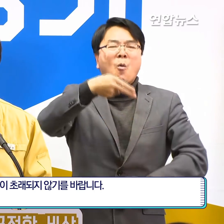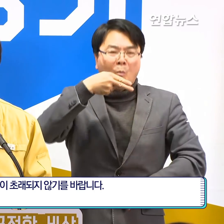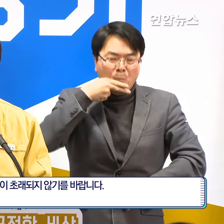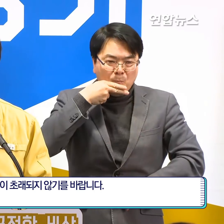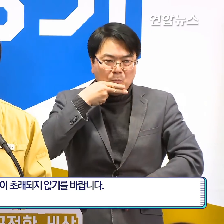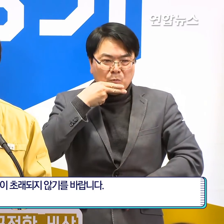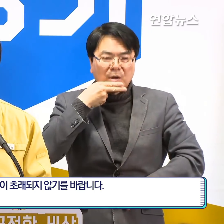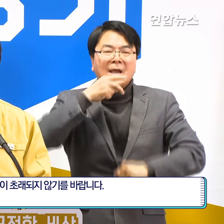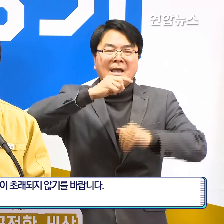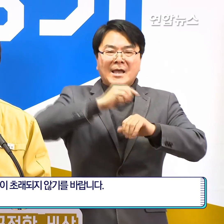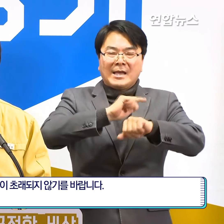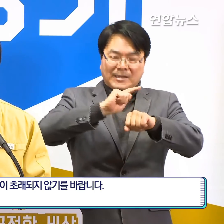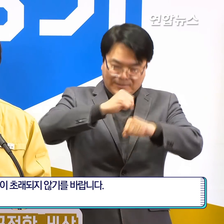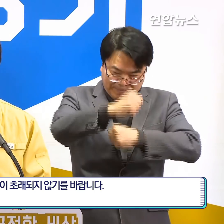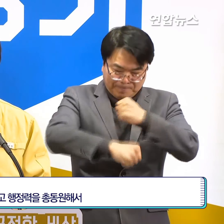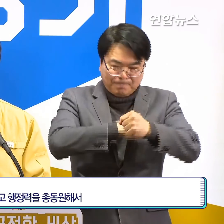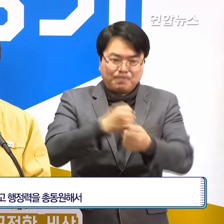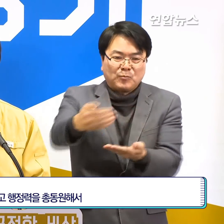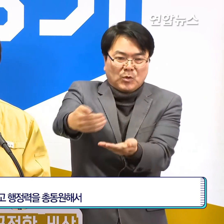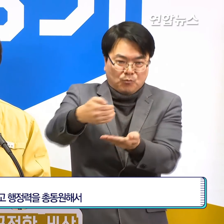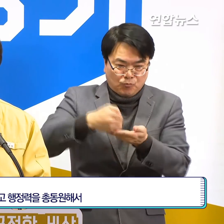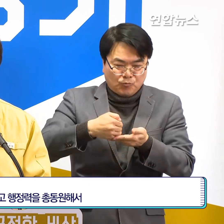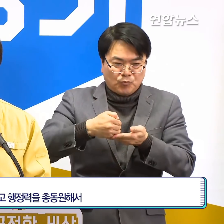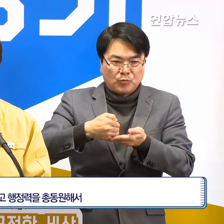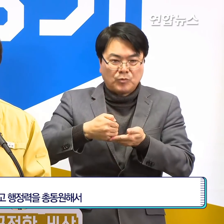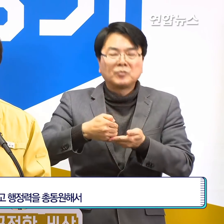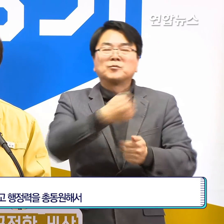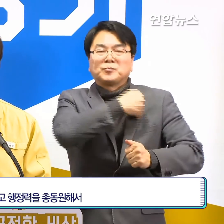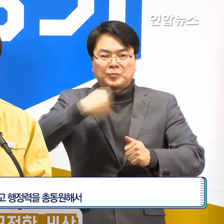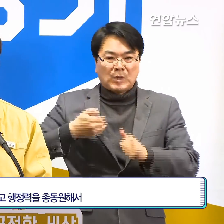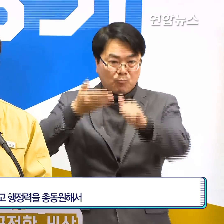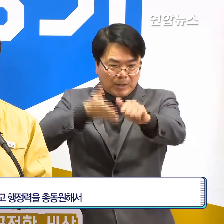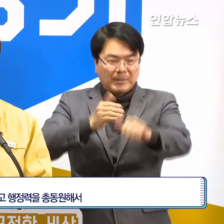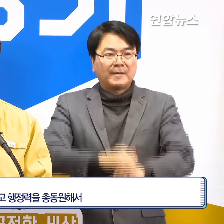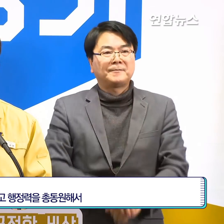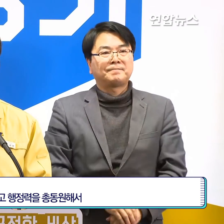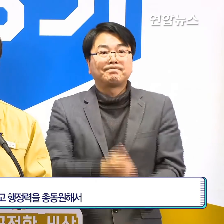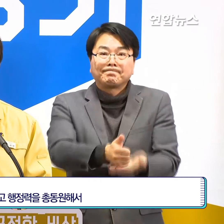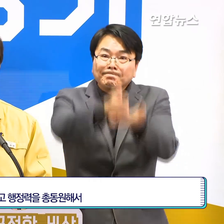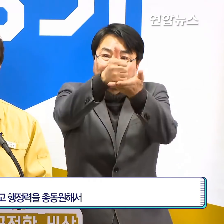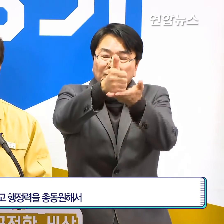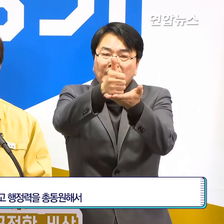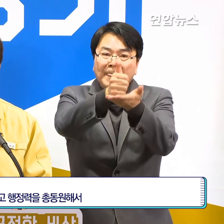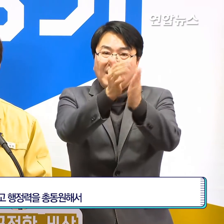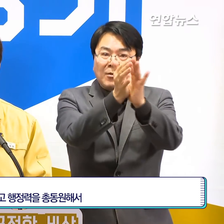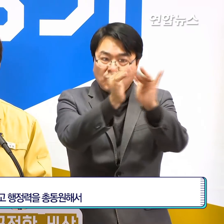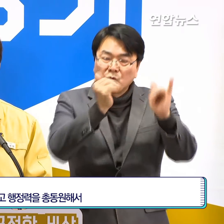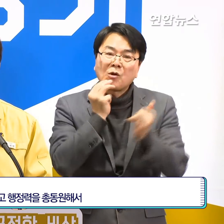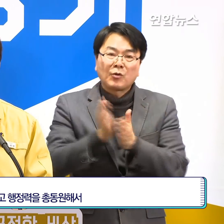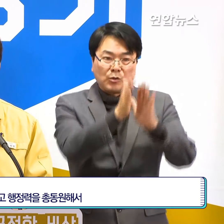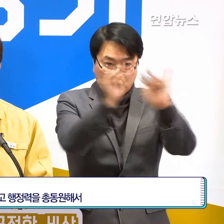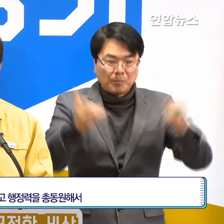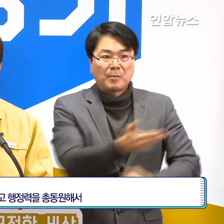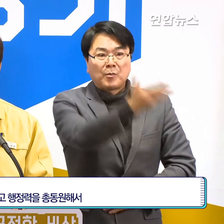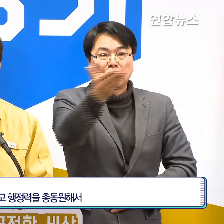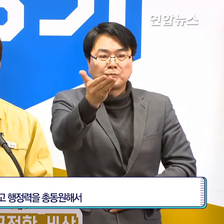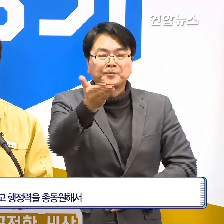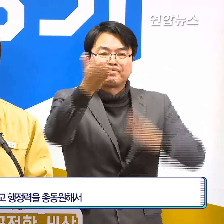않기를 바랍니다. 존경하는 도민 여러분, 경기도는 공직자